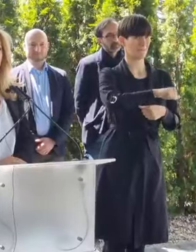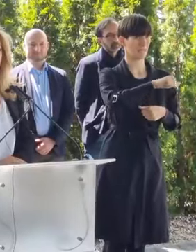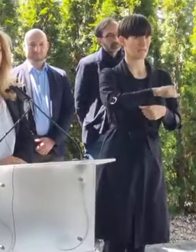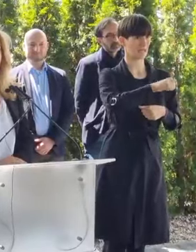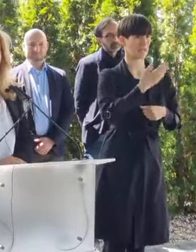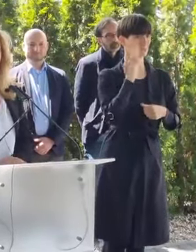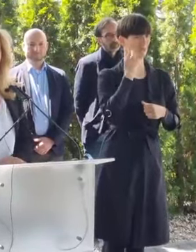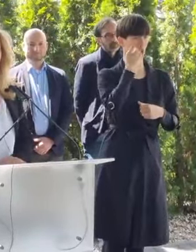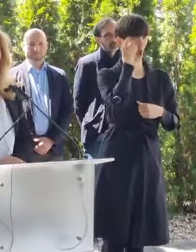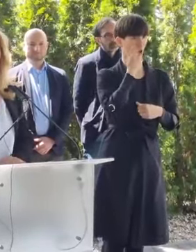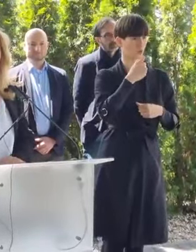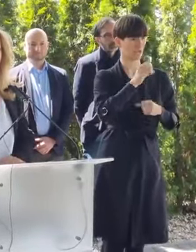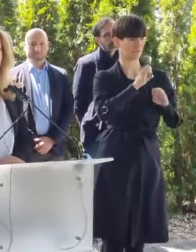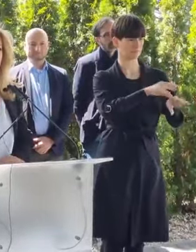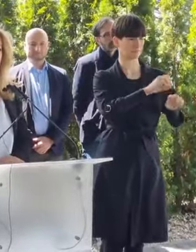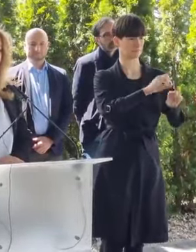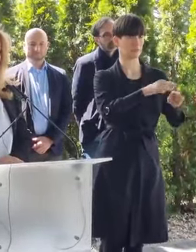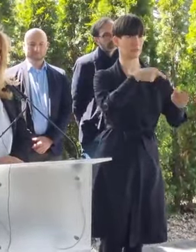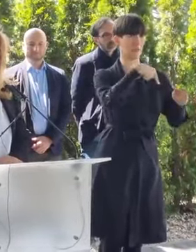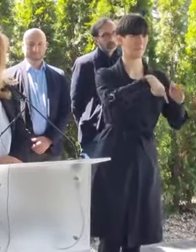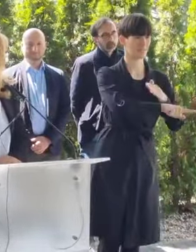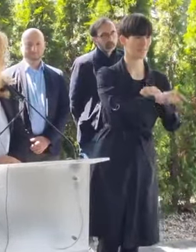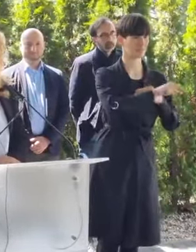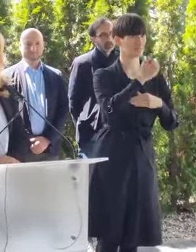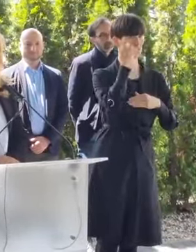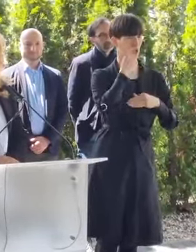300 ľudí, 300 dedinčanov v pivnici školy